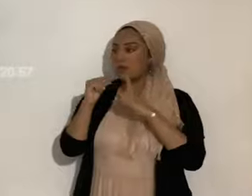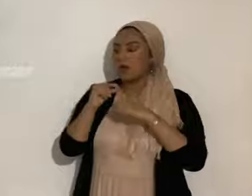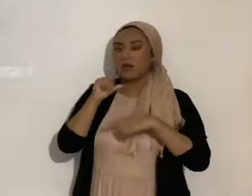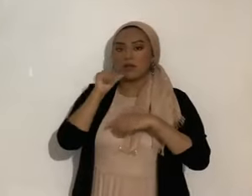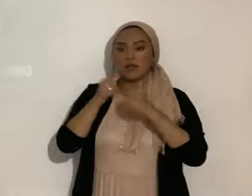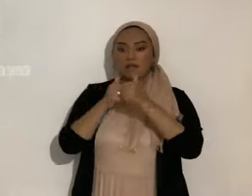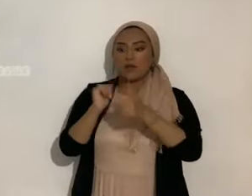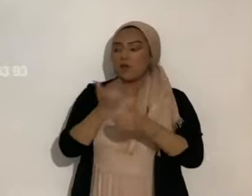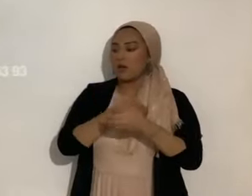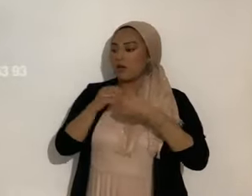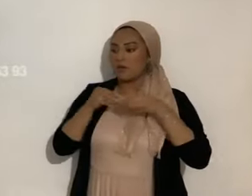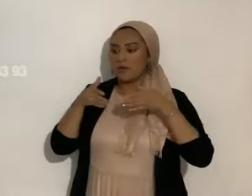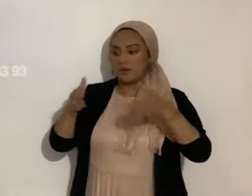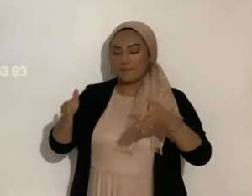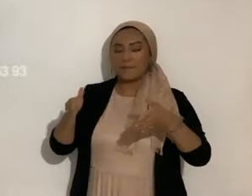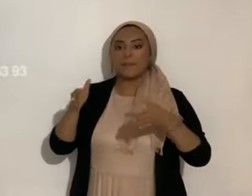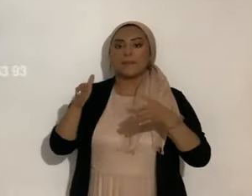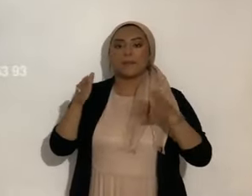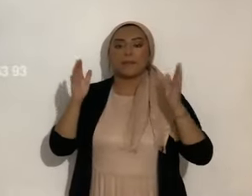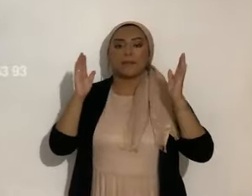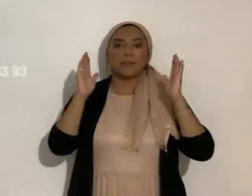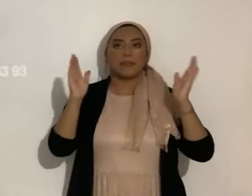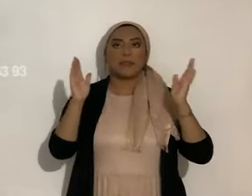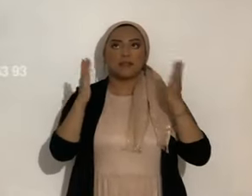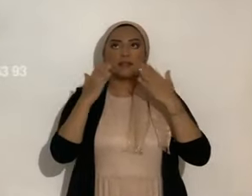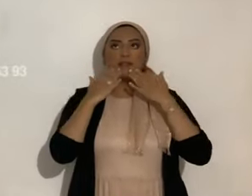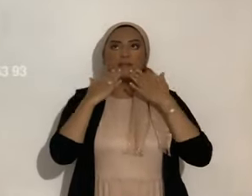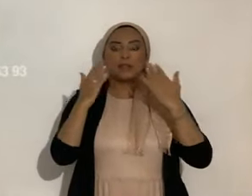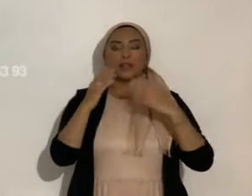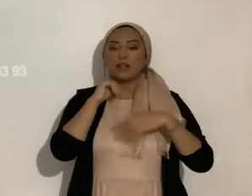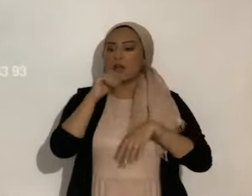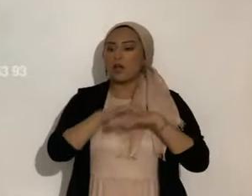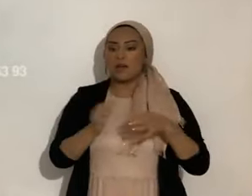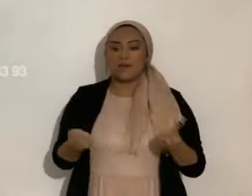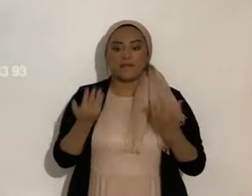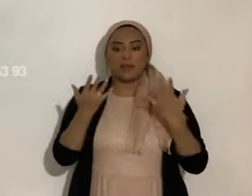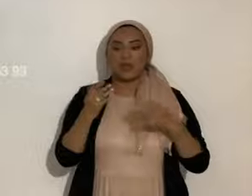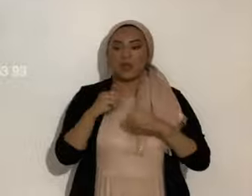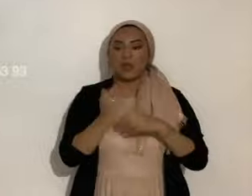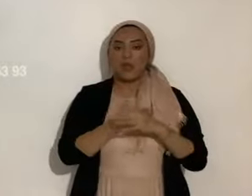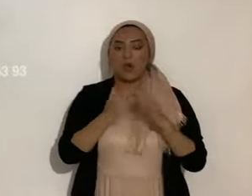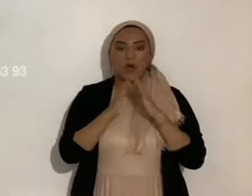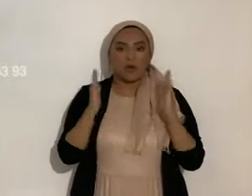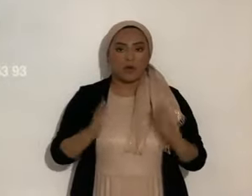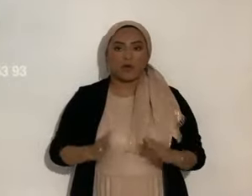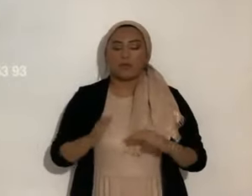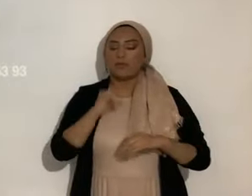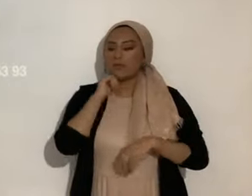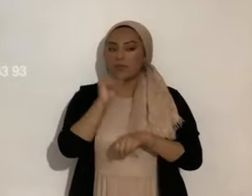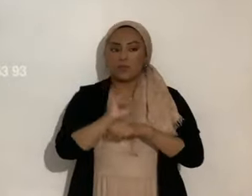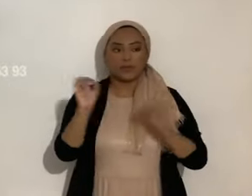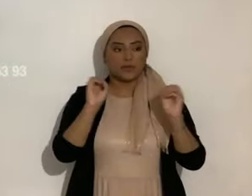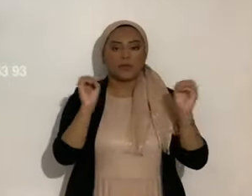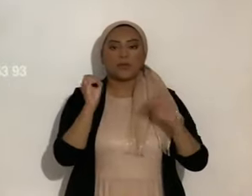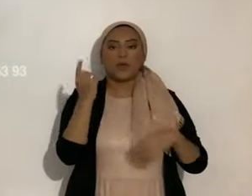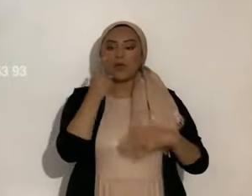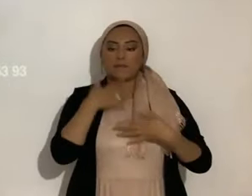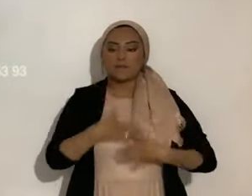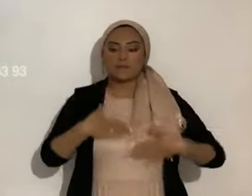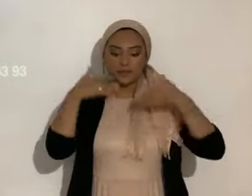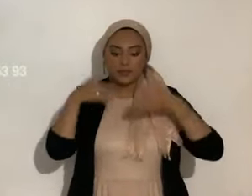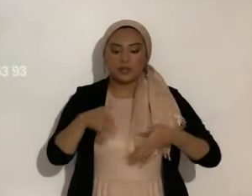nuestros propios caminos. Abacados, toda Gaba, no encenderemos fuego en nuestros hogares. No trabajaremos más que deleitarnos